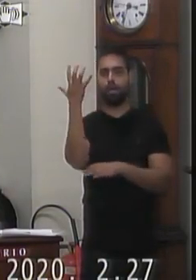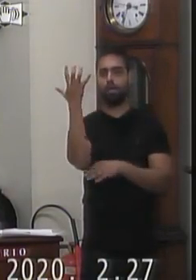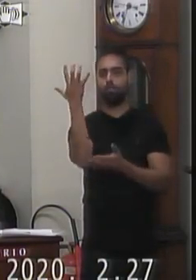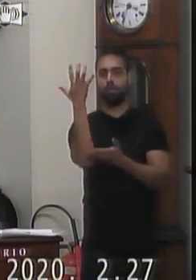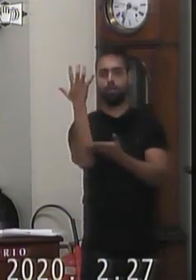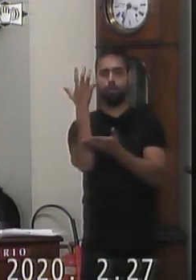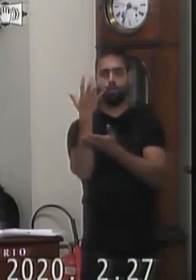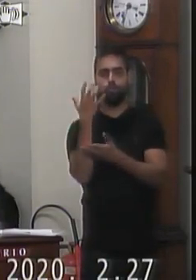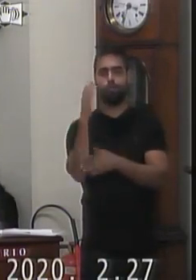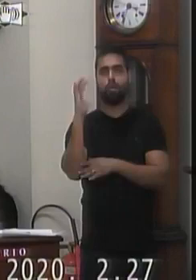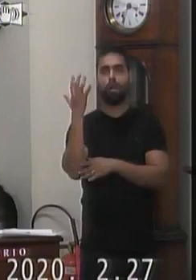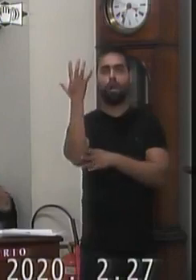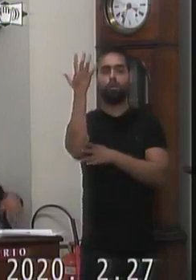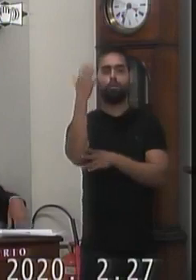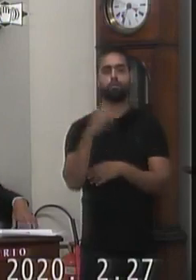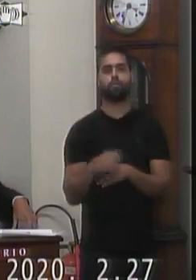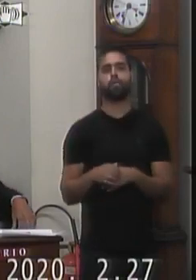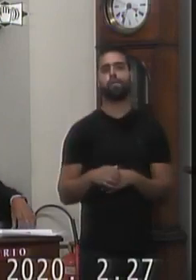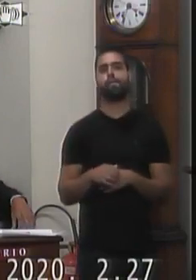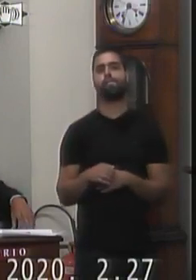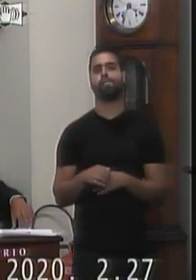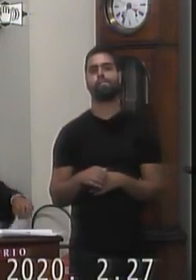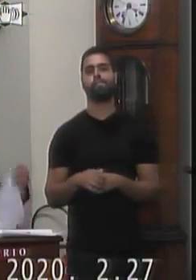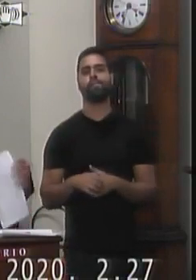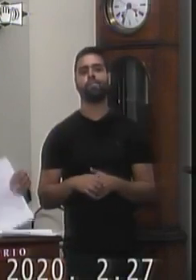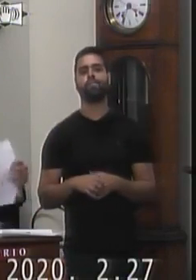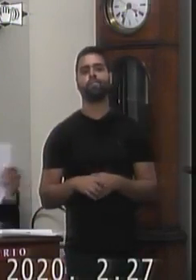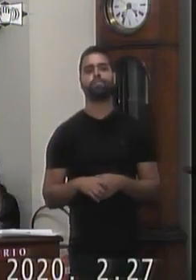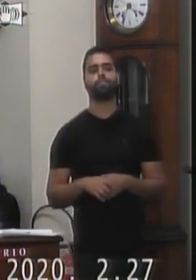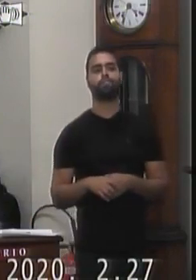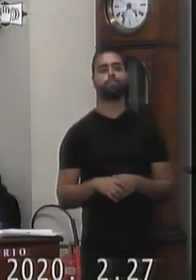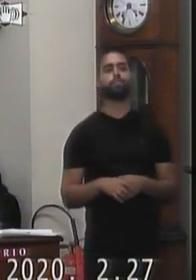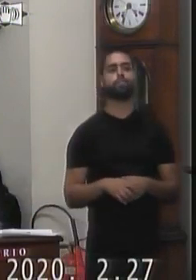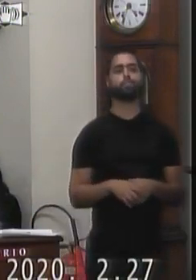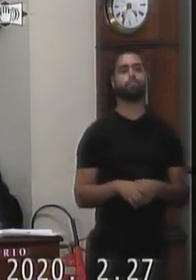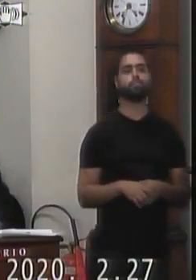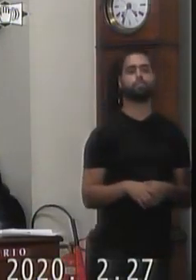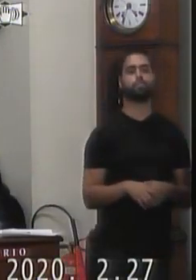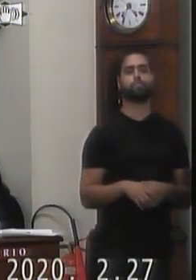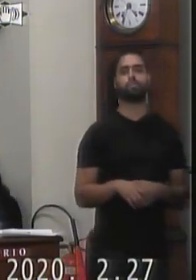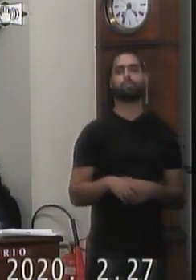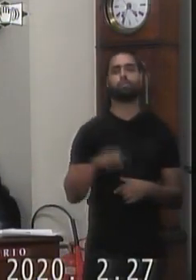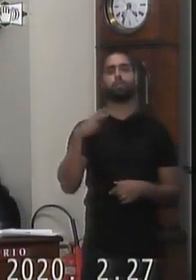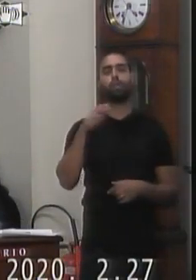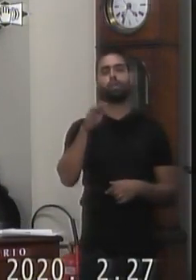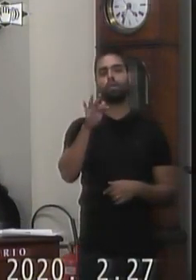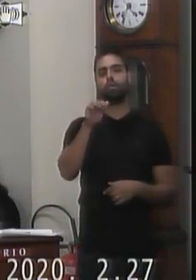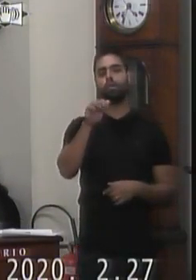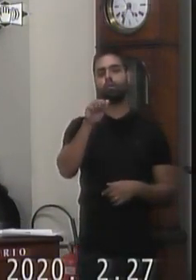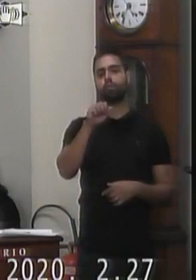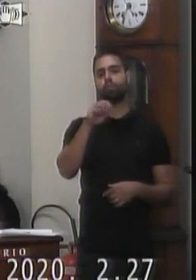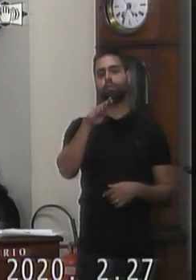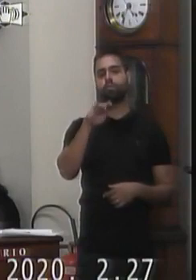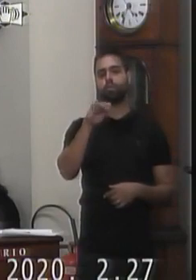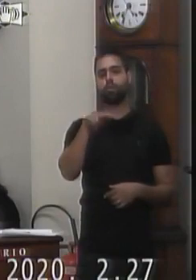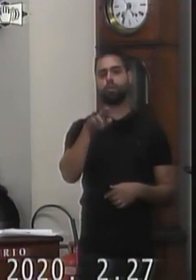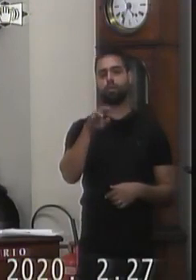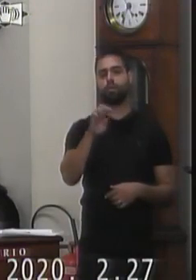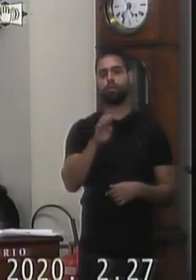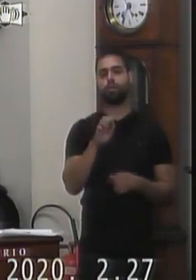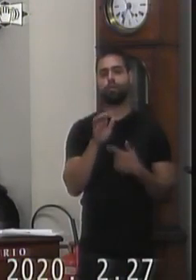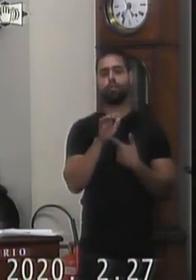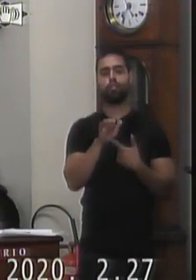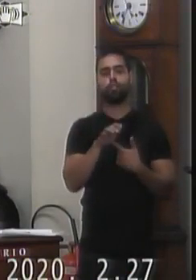tamanho. Sala das sessões, 27 de fevereiro, vereador Celcinho do Bar. Vereadora Fabiane fez a indicação 68 indicando